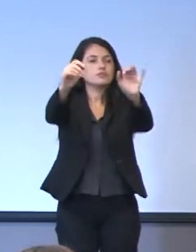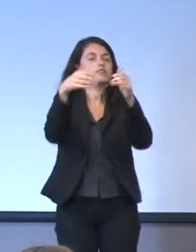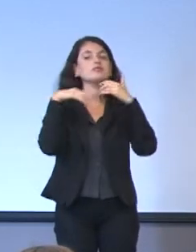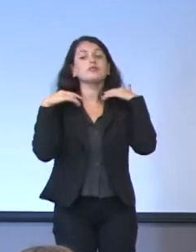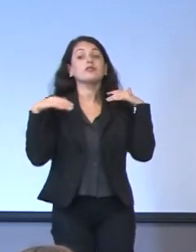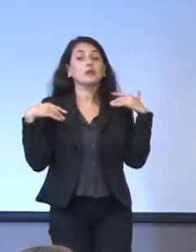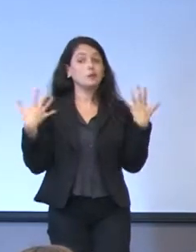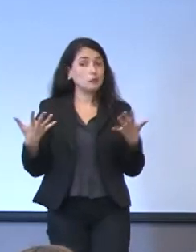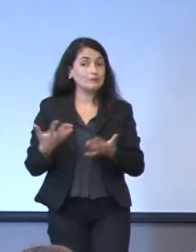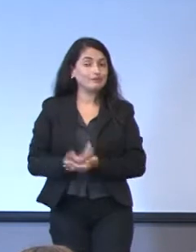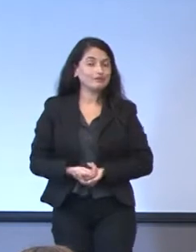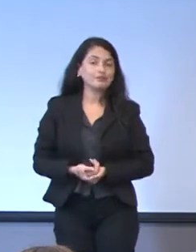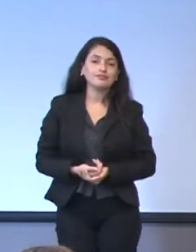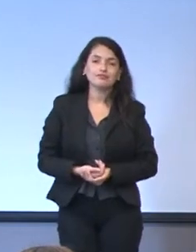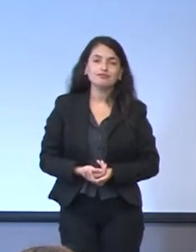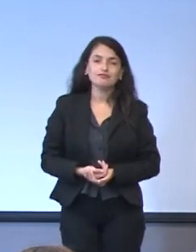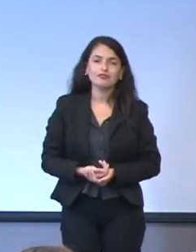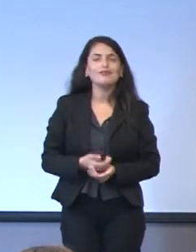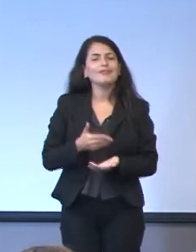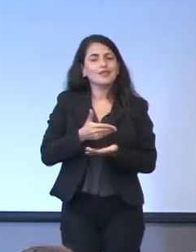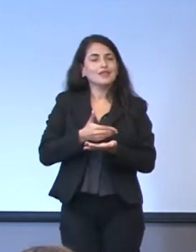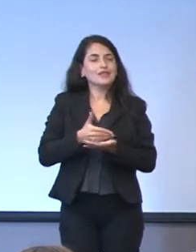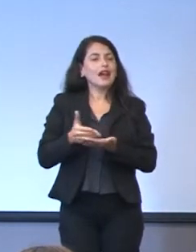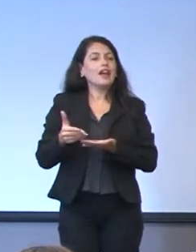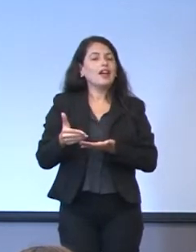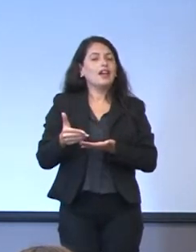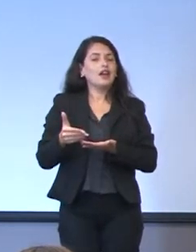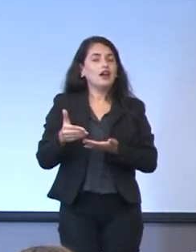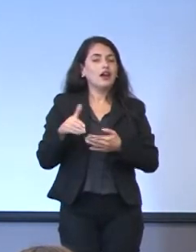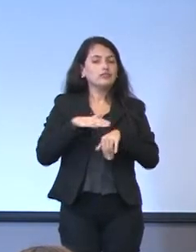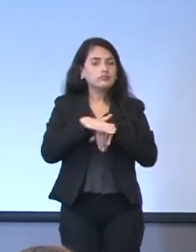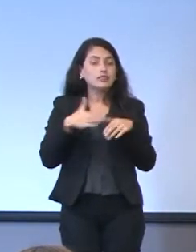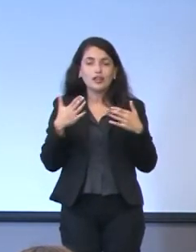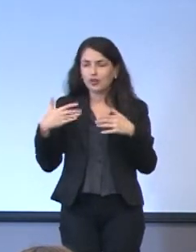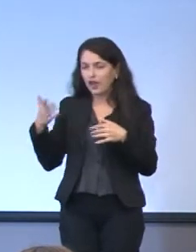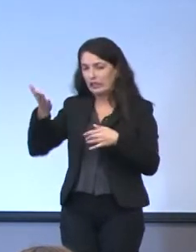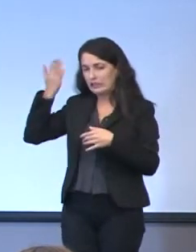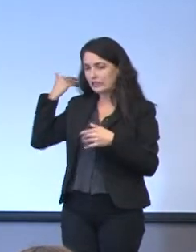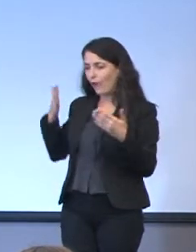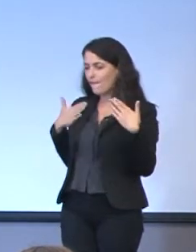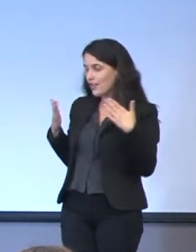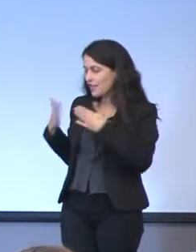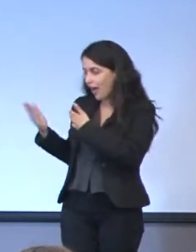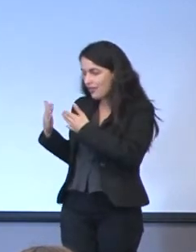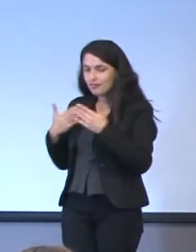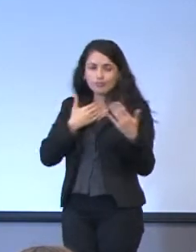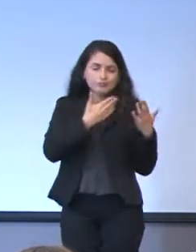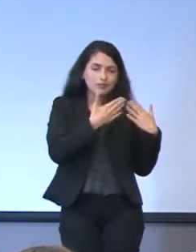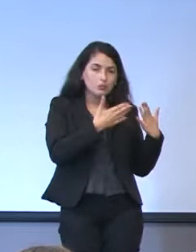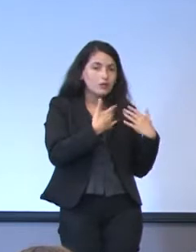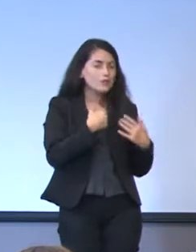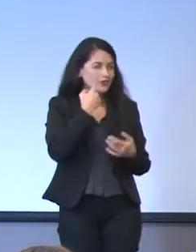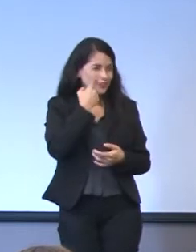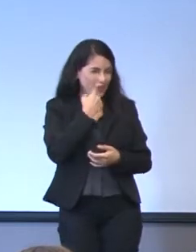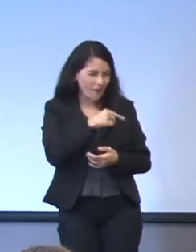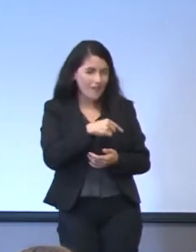começar falando. Eu estava conversando aqui com o Rodrigo e com o Jairo, falei para ele assim: olha, vocês vão ver que eu